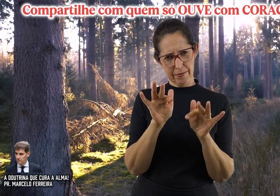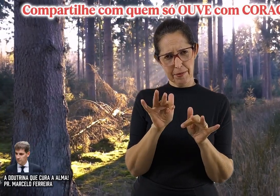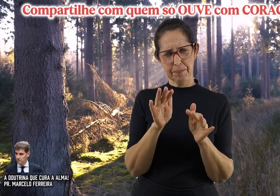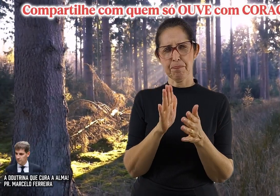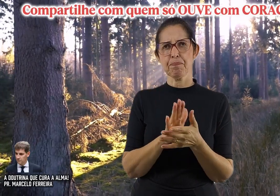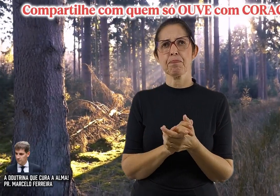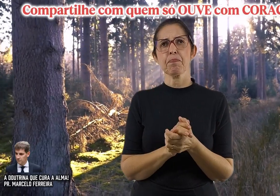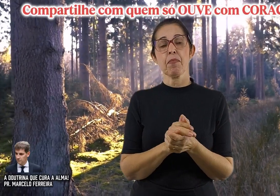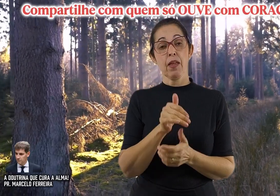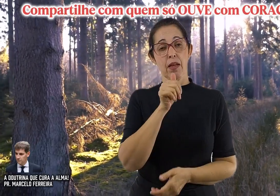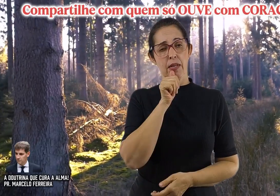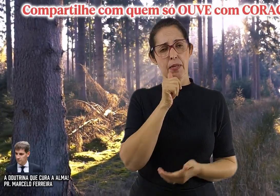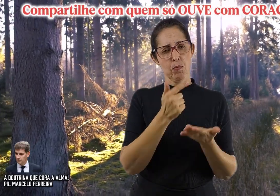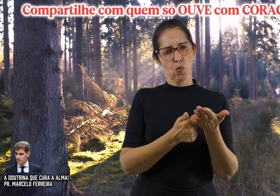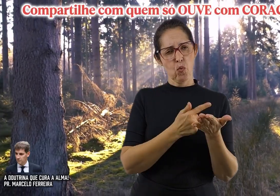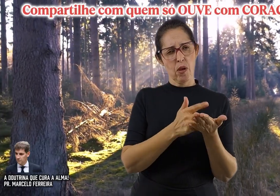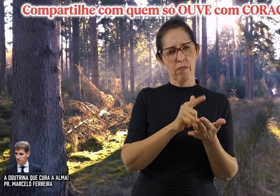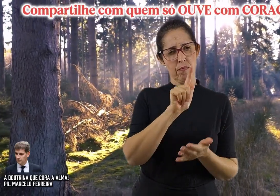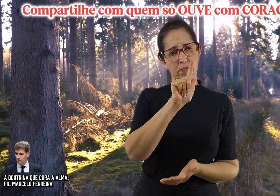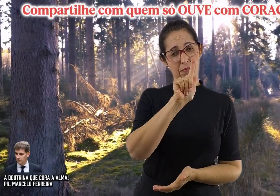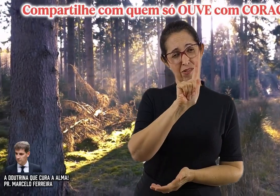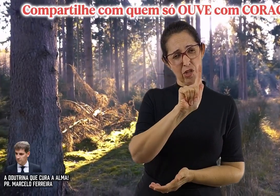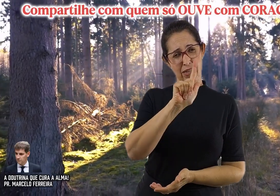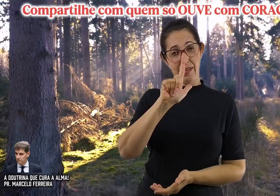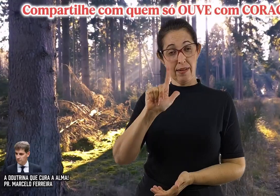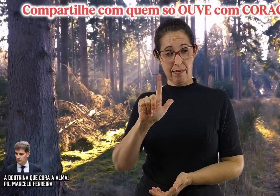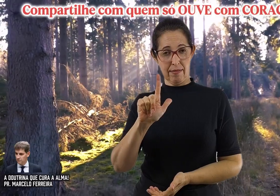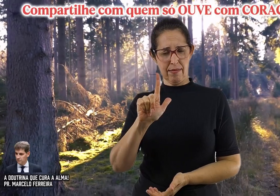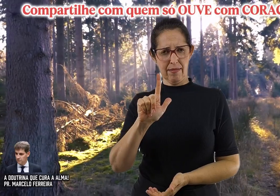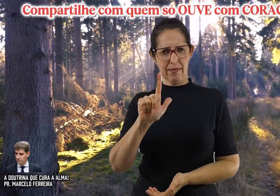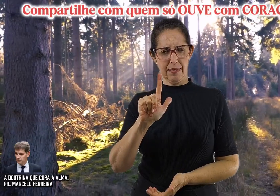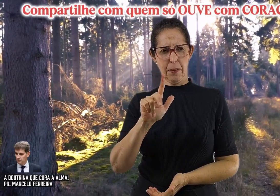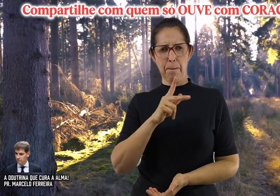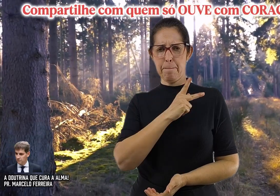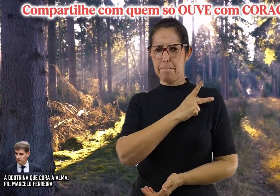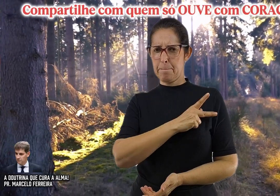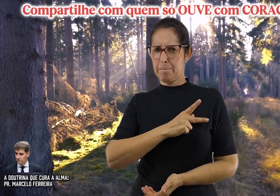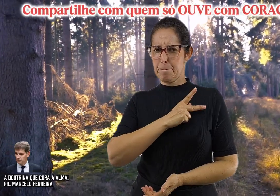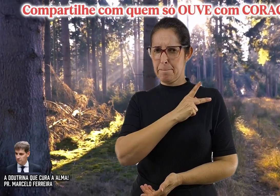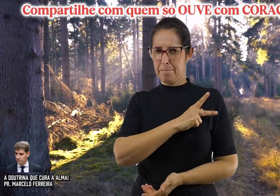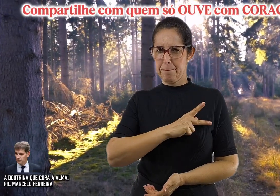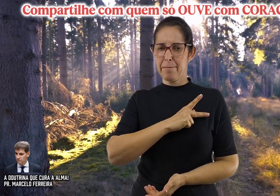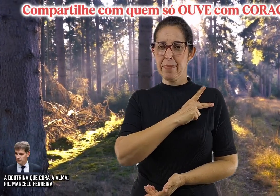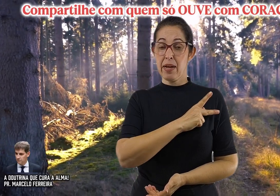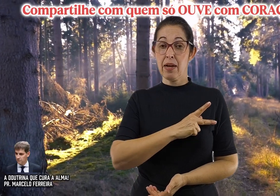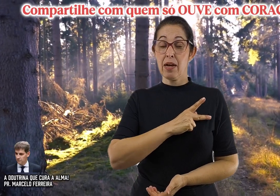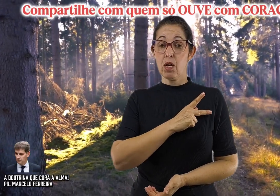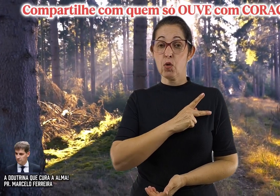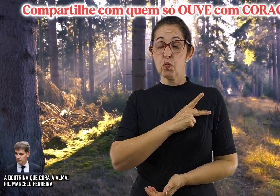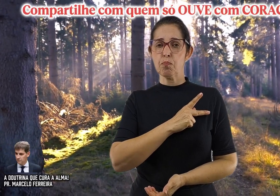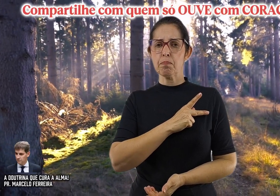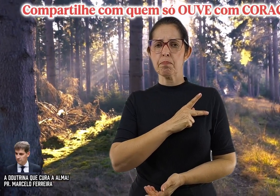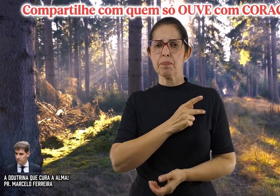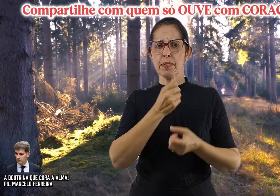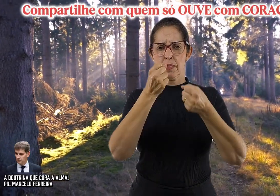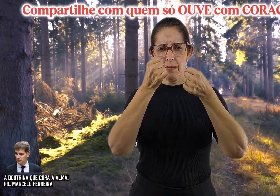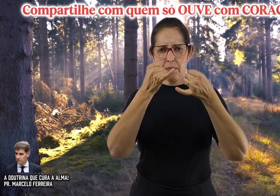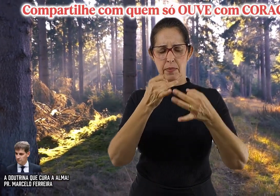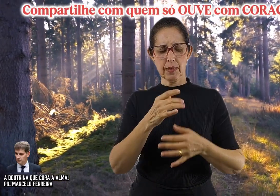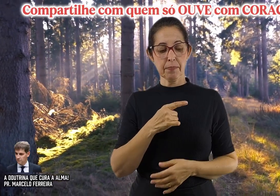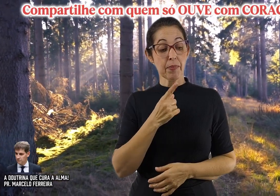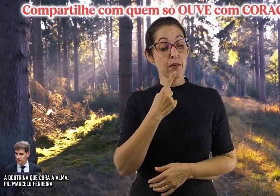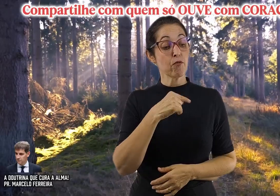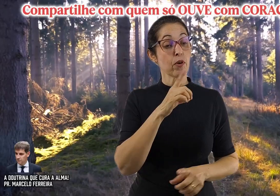livro de Gálatas, quando Paulo fala que foi ter com os apóstolos,